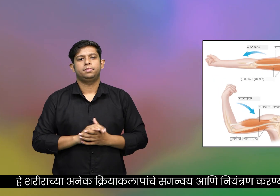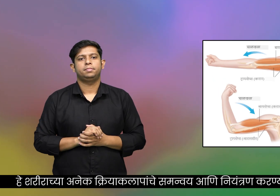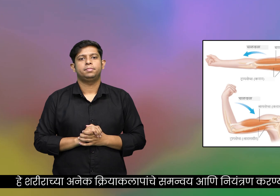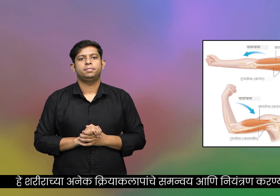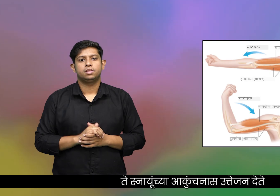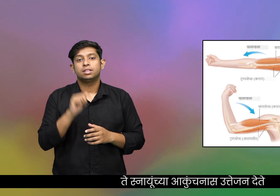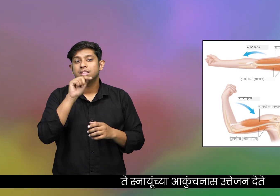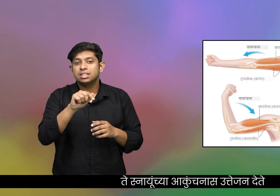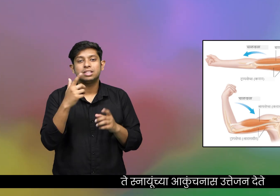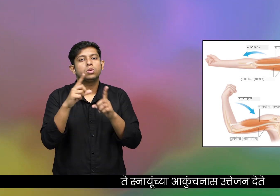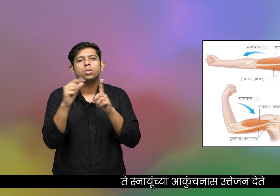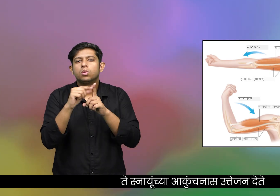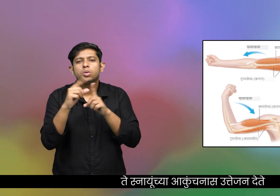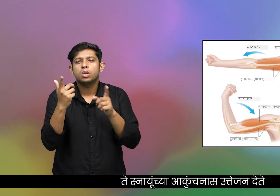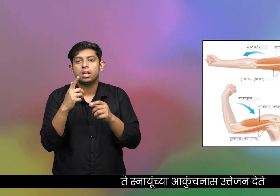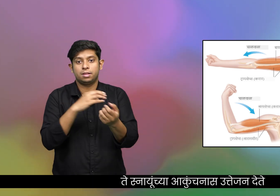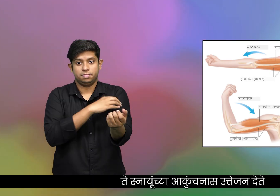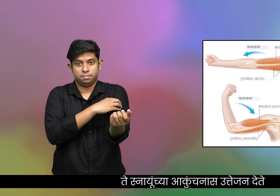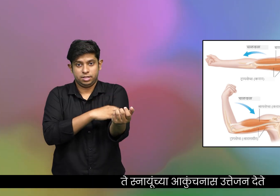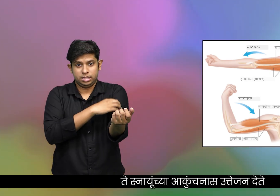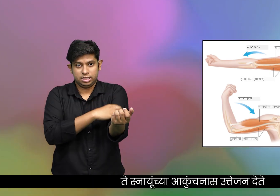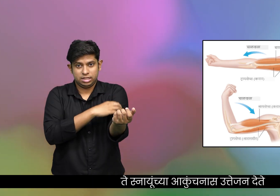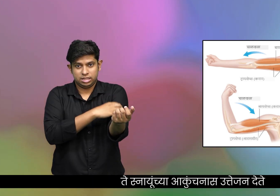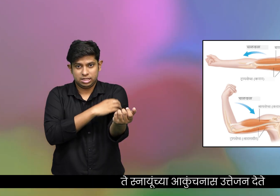आहे. ते सप्तायूंच्या आकुंचनास उत्तेजन देते,